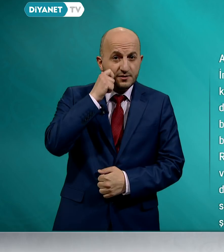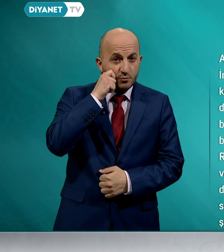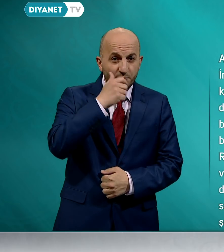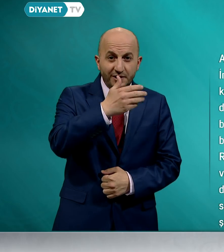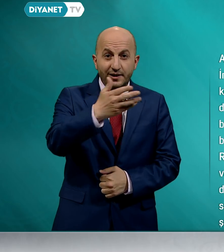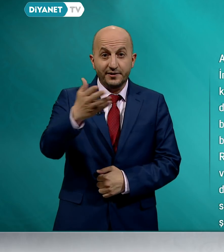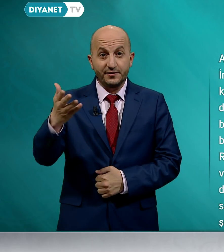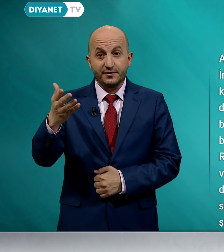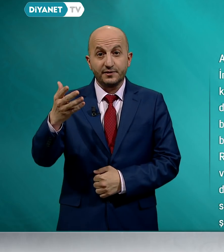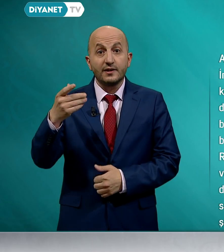İzlediğiniz için teşekkürler.